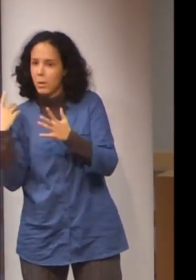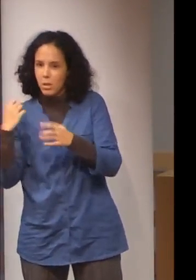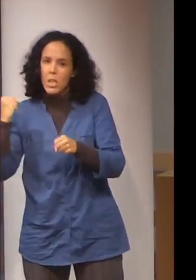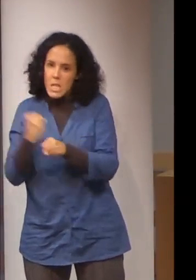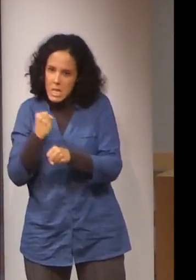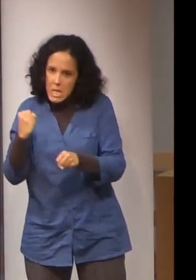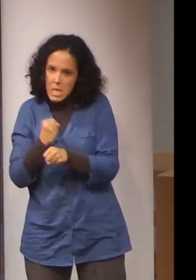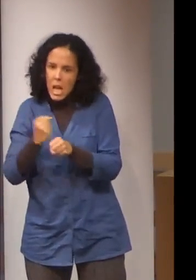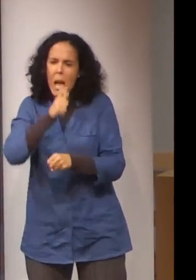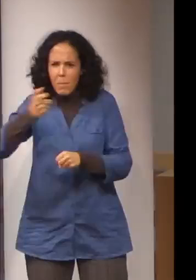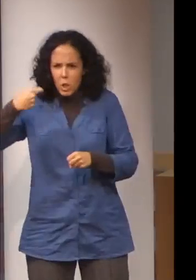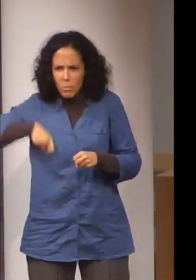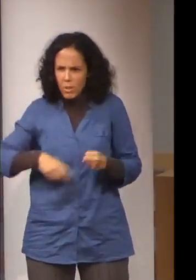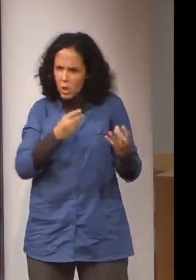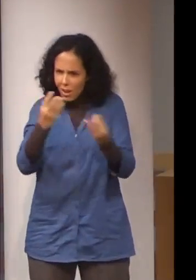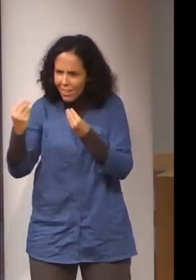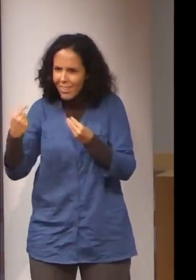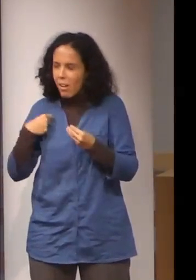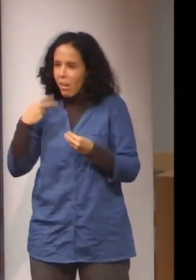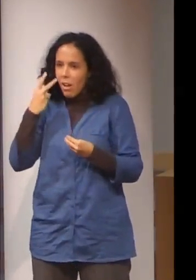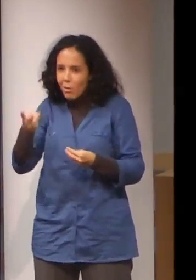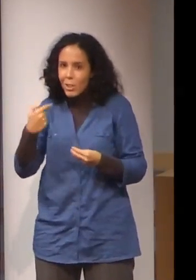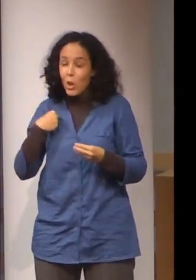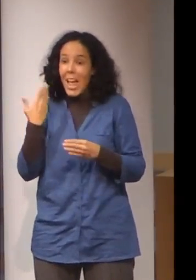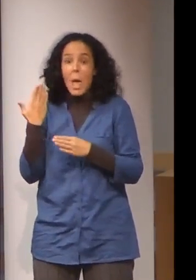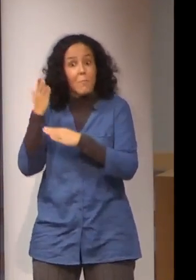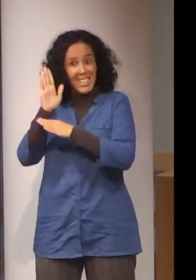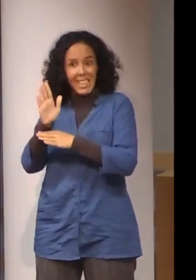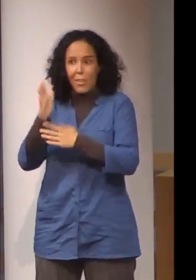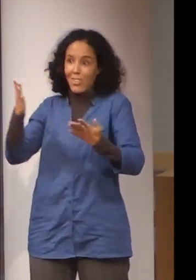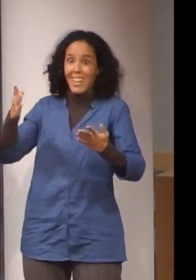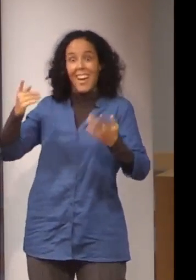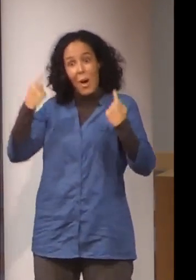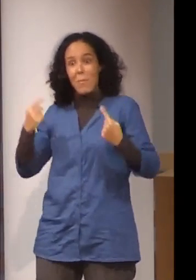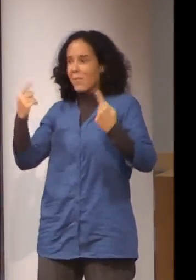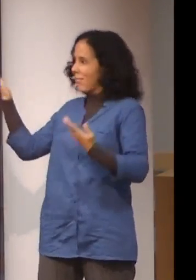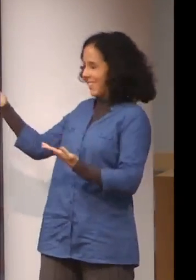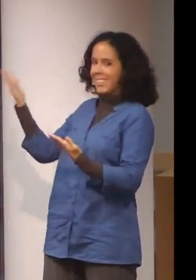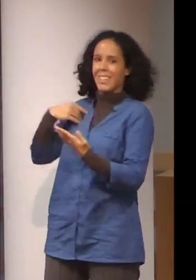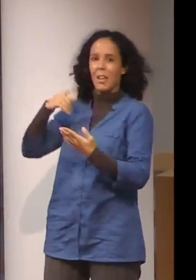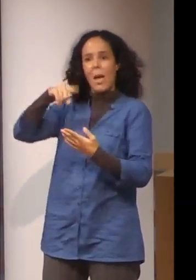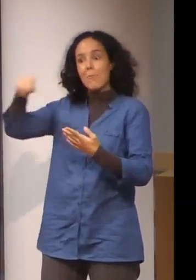creo recordar que empezó a trabajar hace 4 o 6 años, contando con multitud de profesionales,